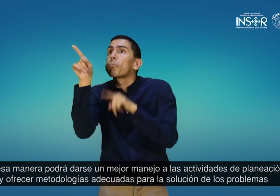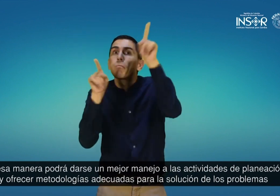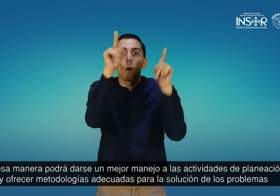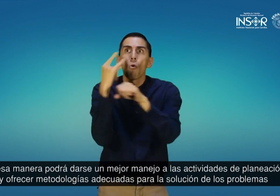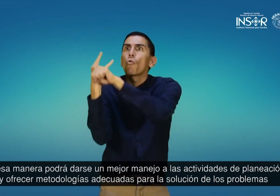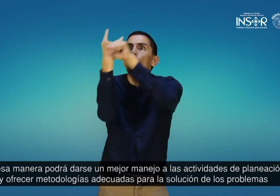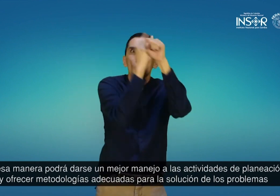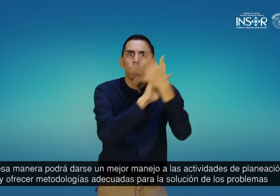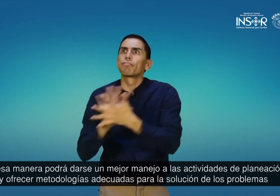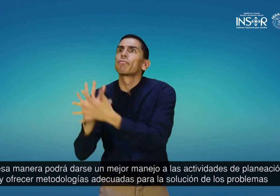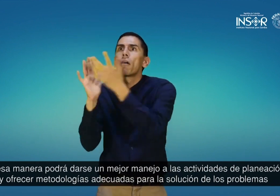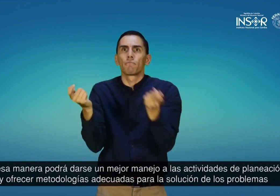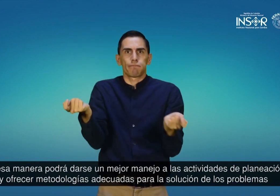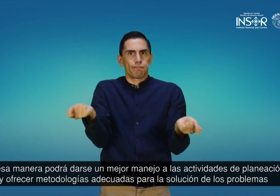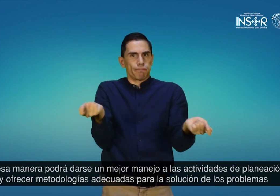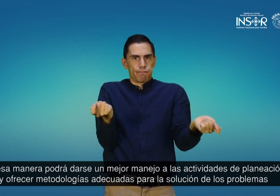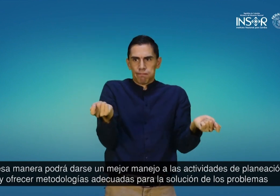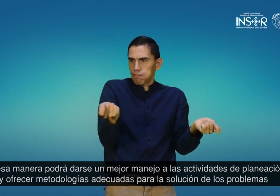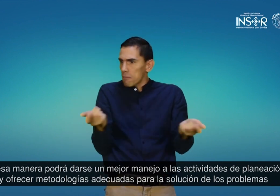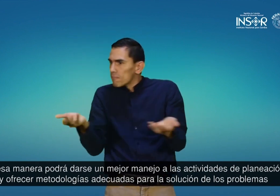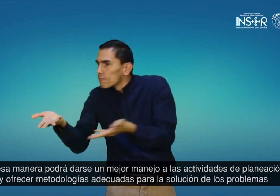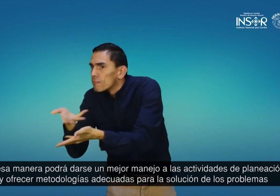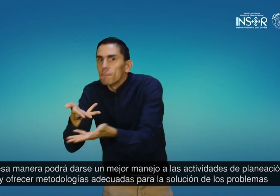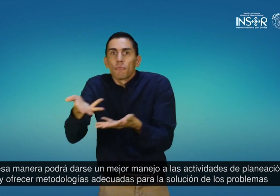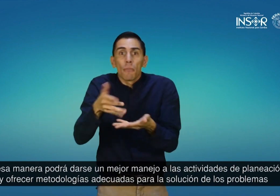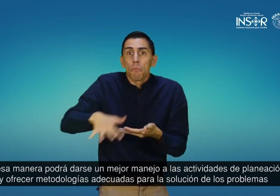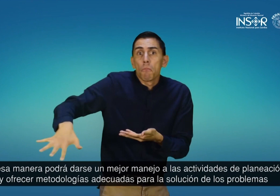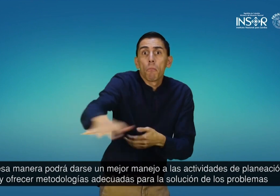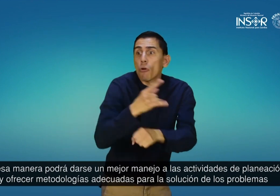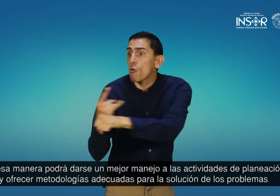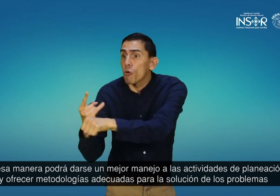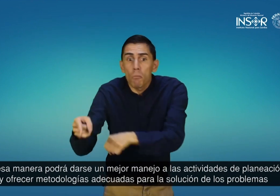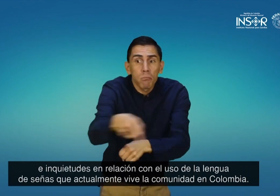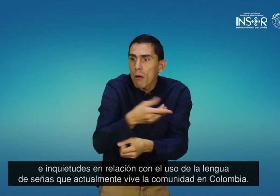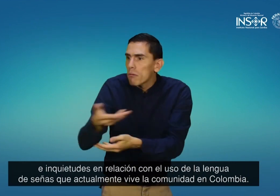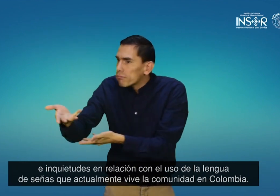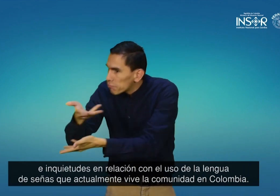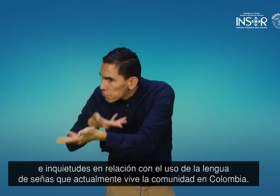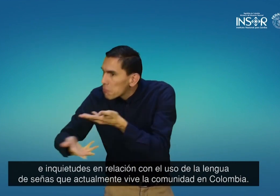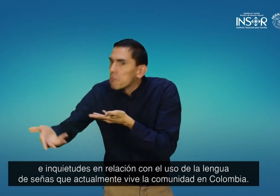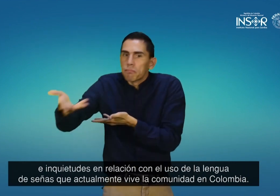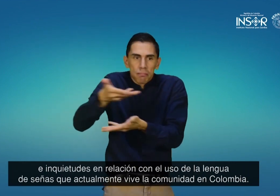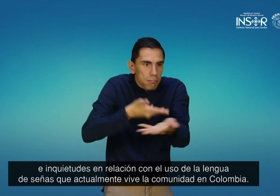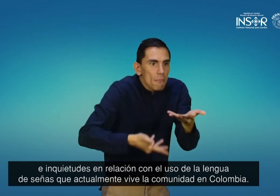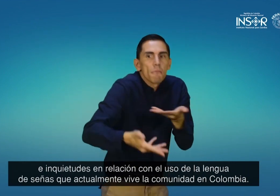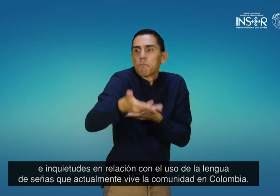solución de los problemas e inquietudes en relación con el uso de la lengua de señas que